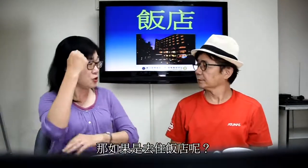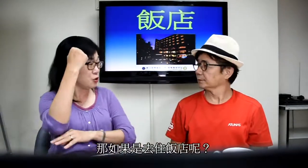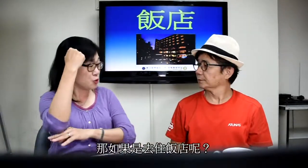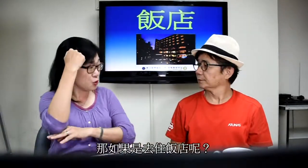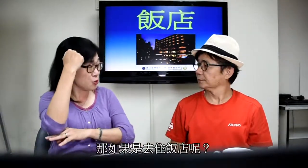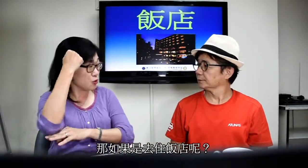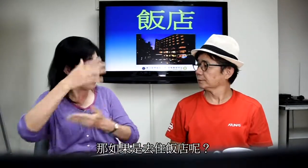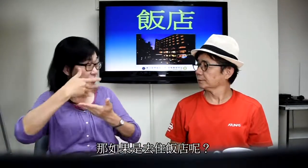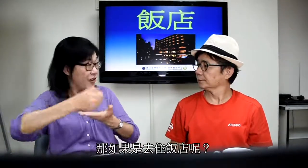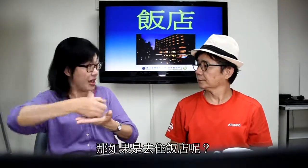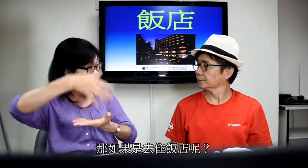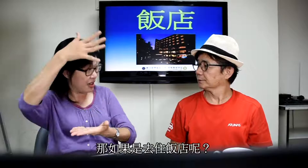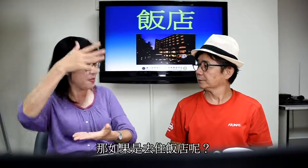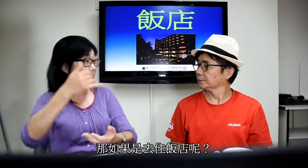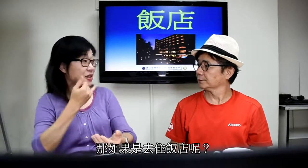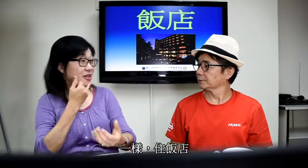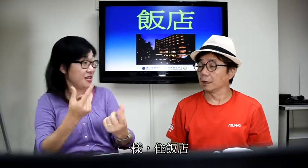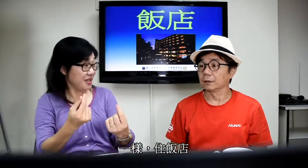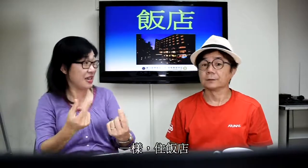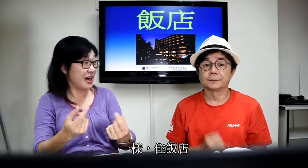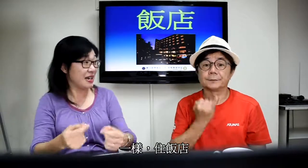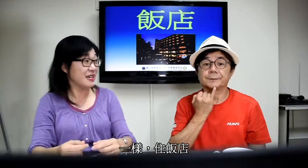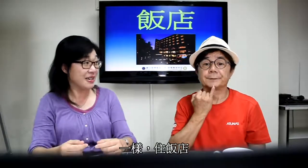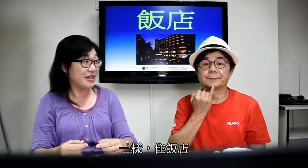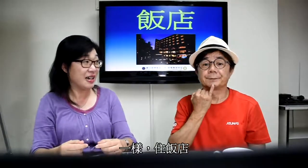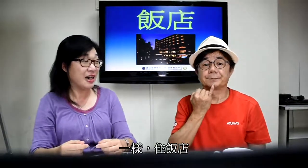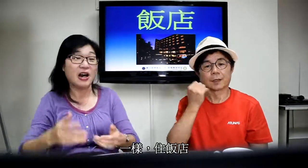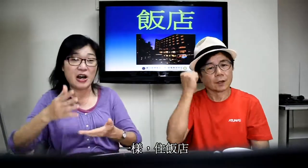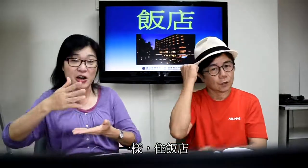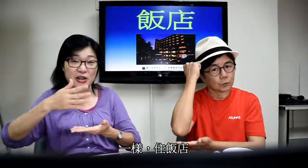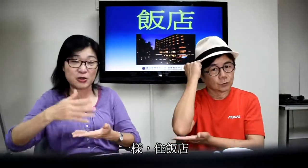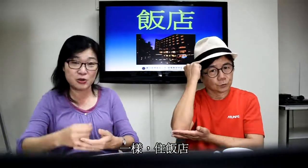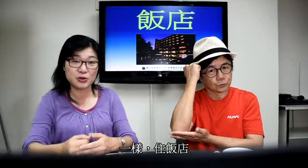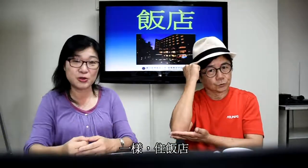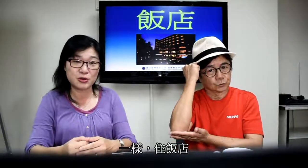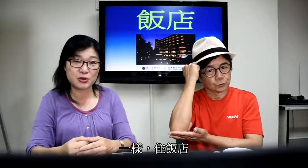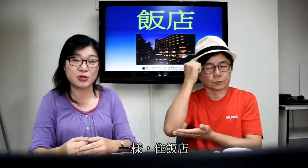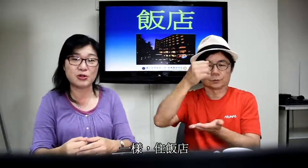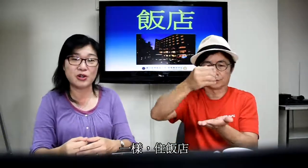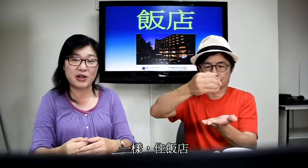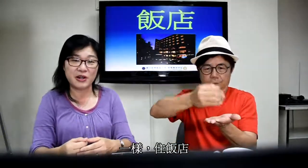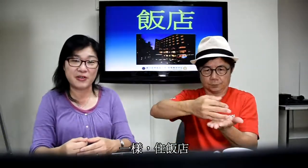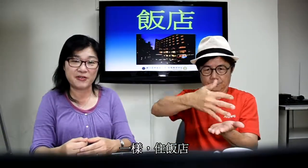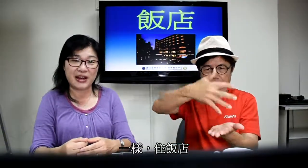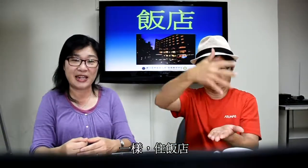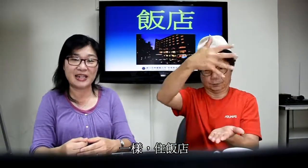住饭店吗？一样，住饭店，